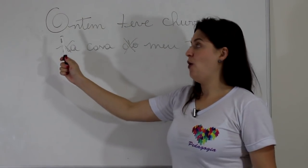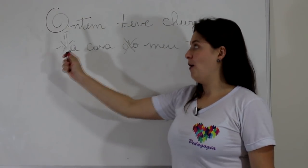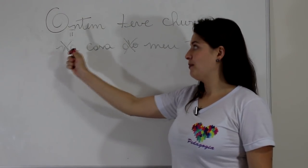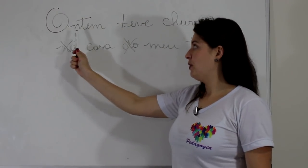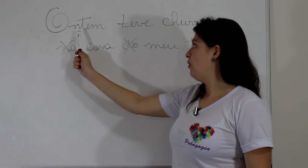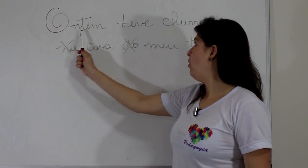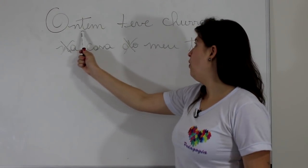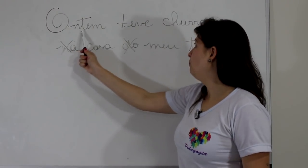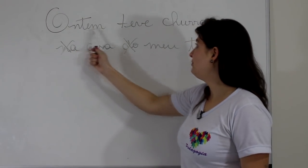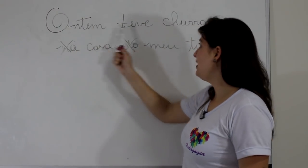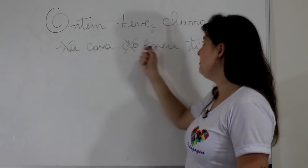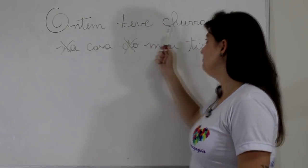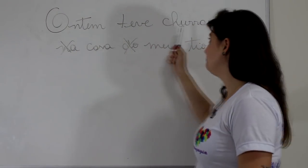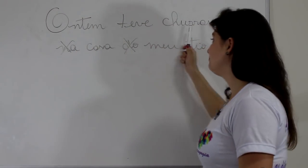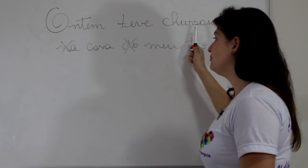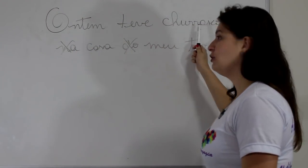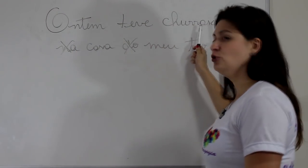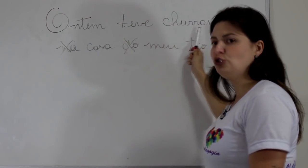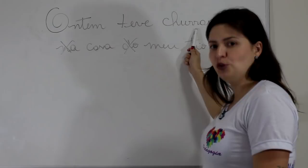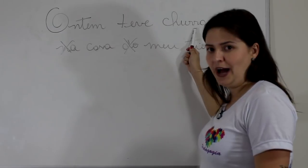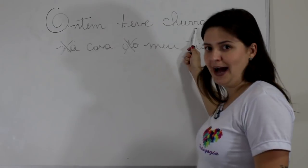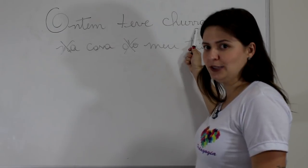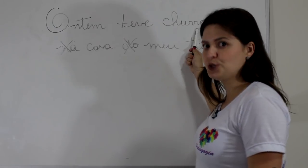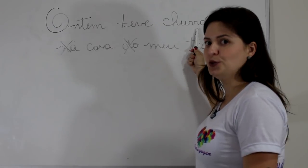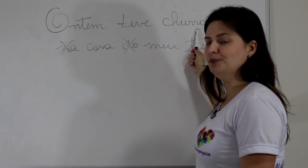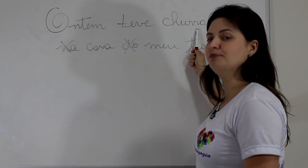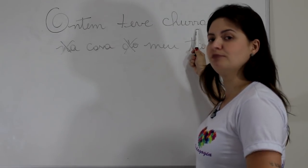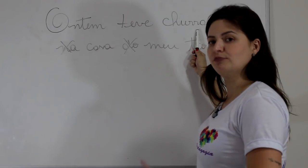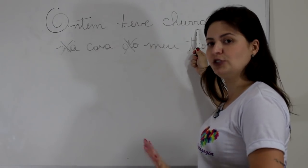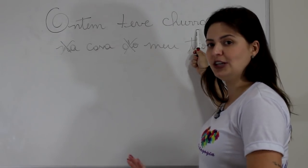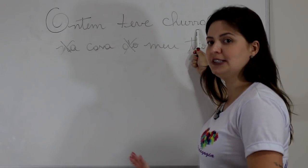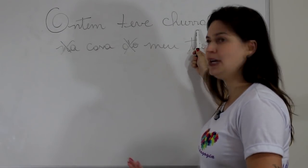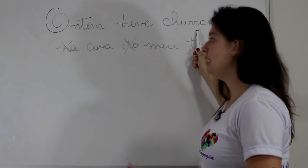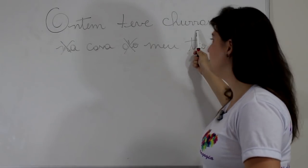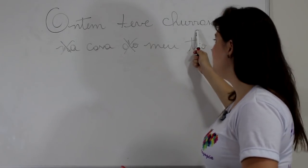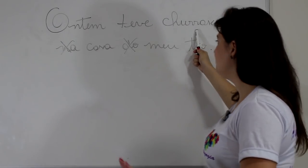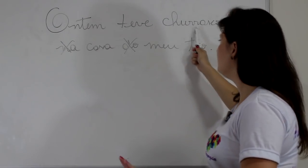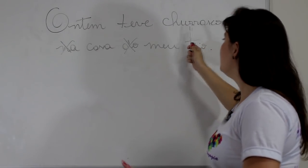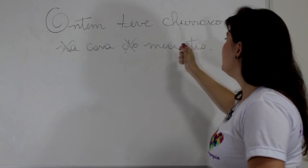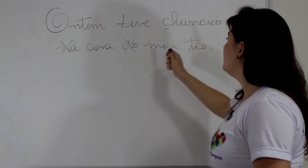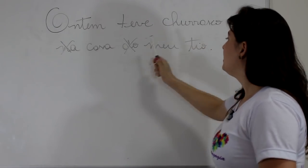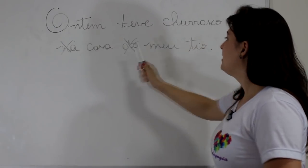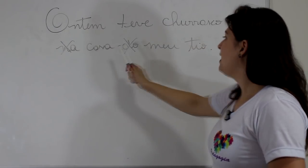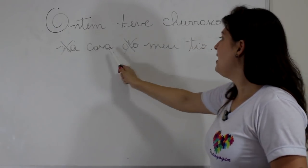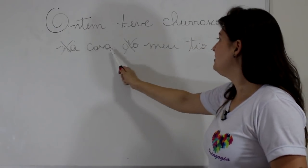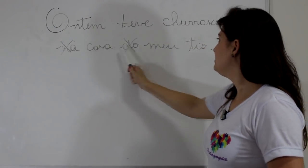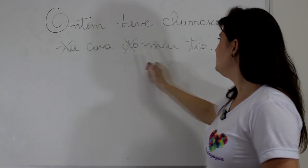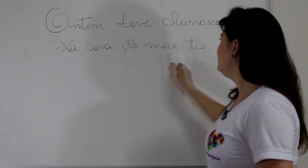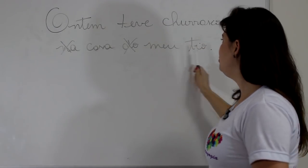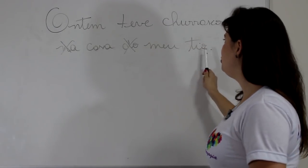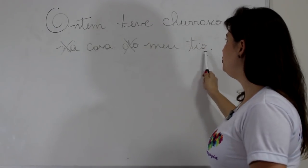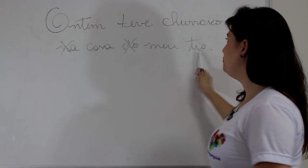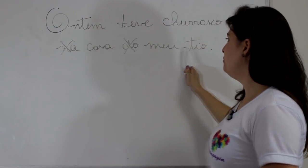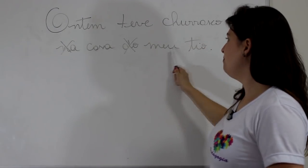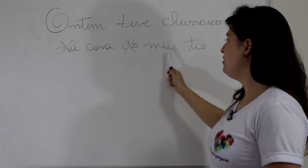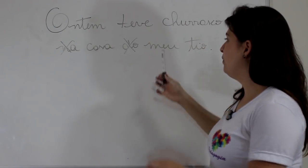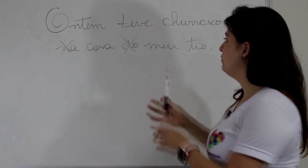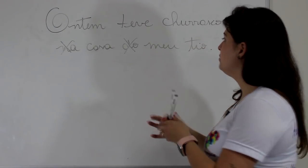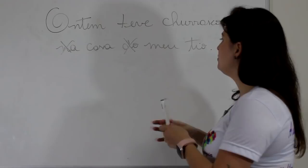ó. Ontem, churrasco, já sabe. Casa, tio meu. Eu só